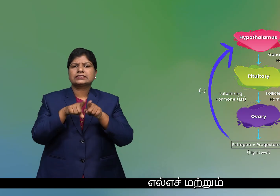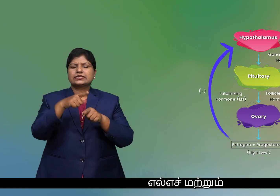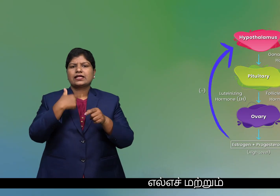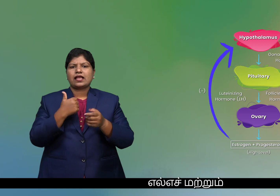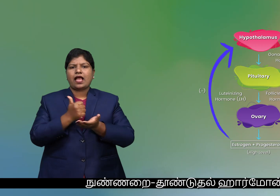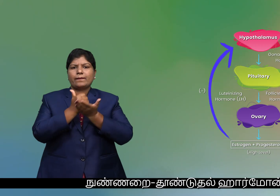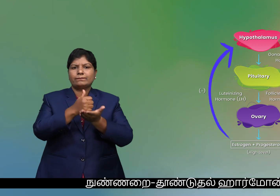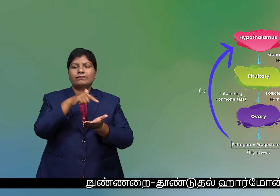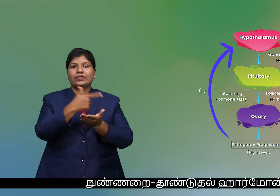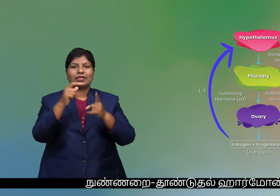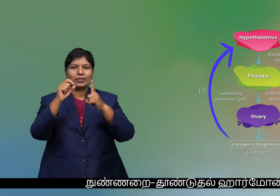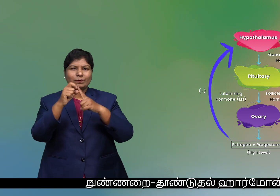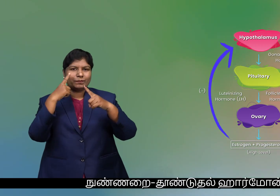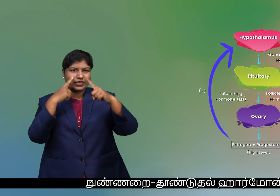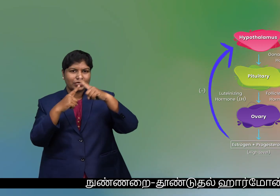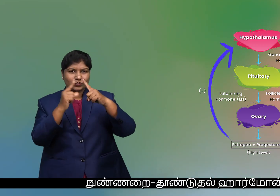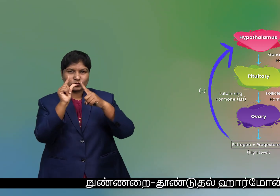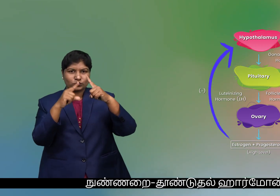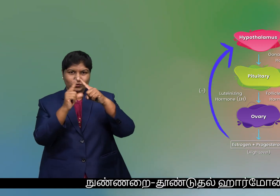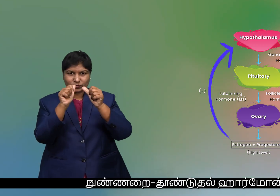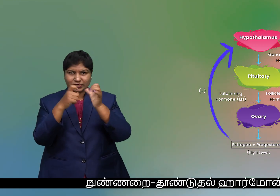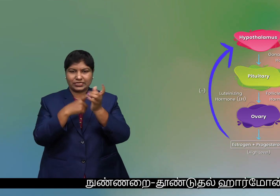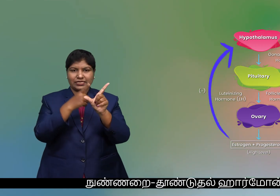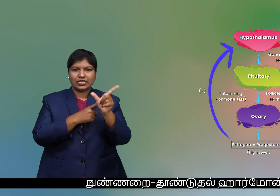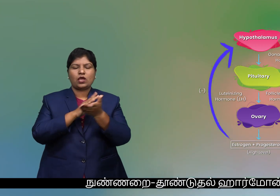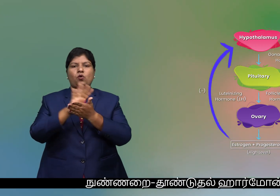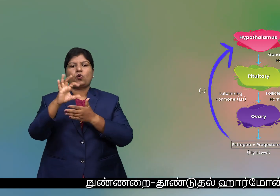LH மற்றும் நுண்ணறை தூண்டுதல் ஹார்மோன்,